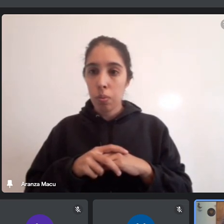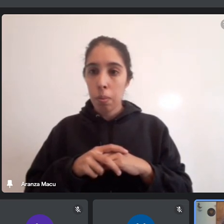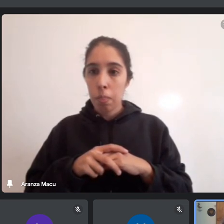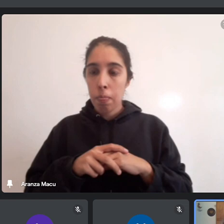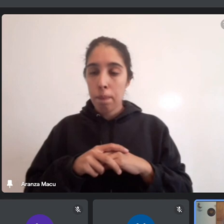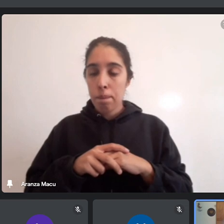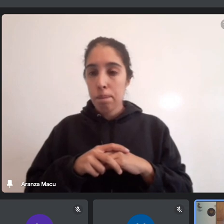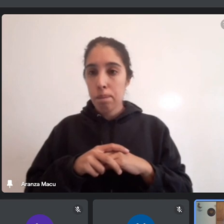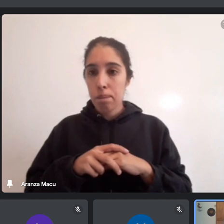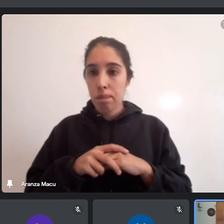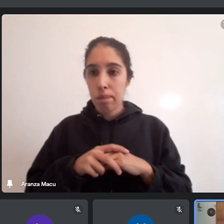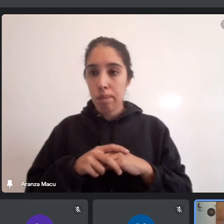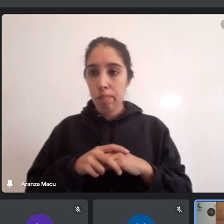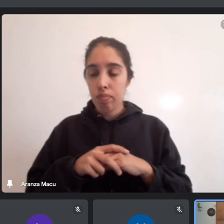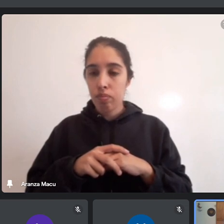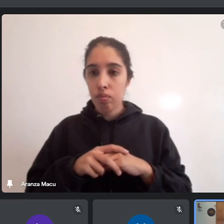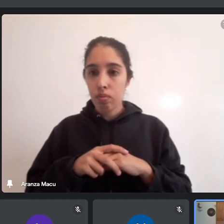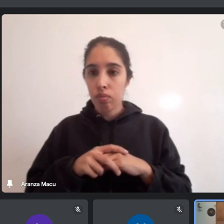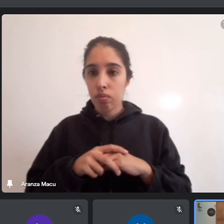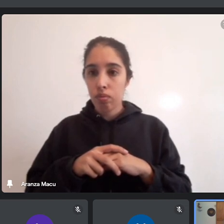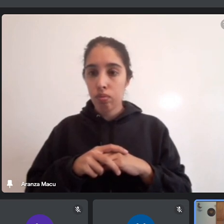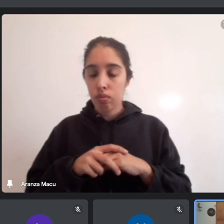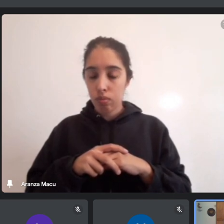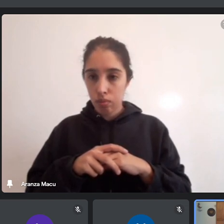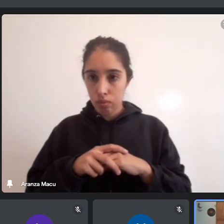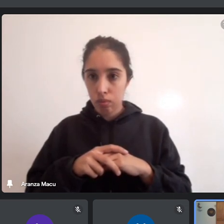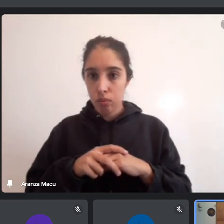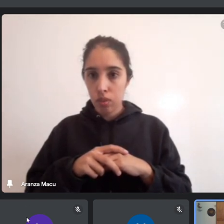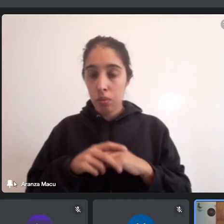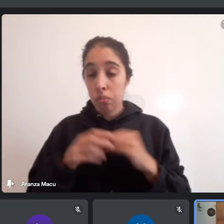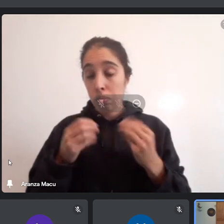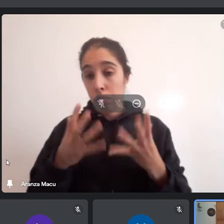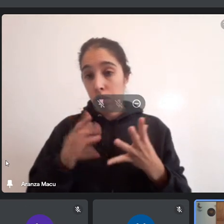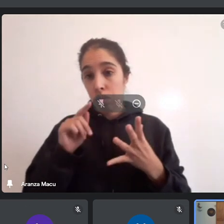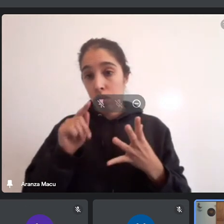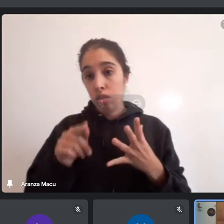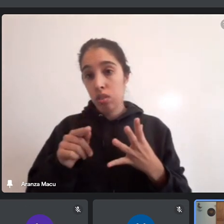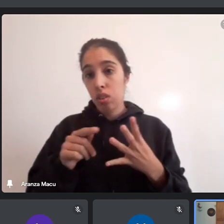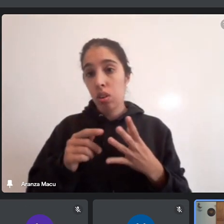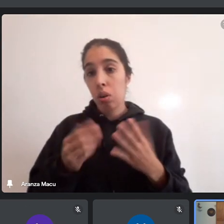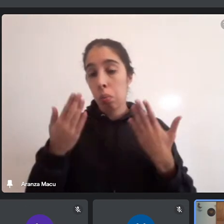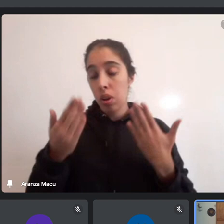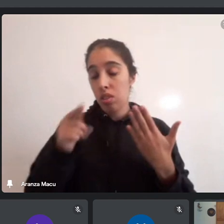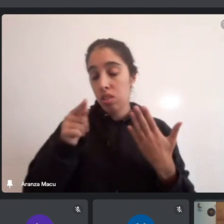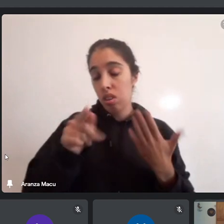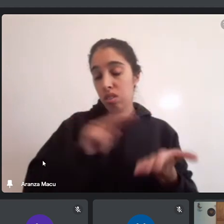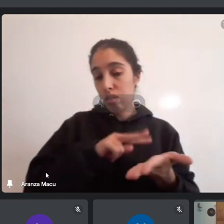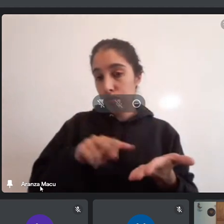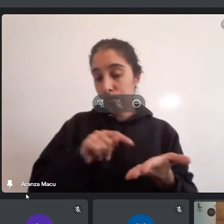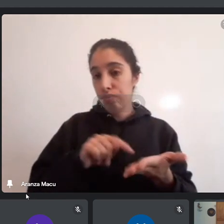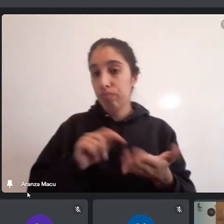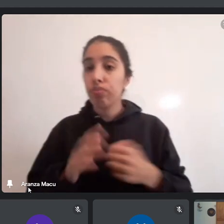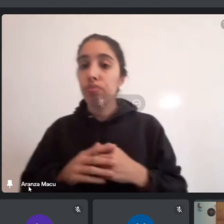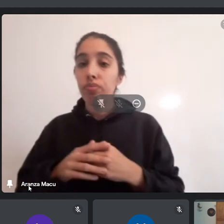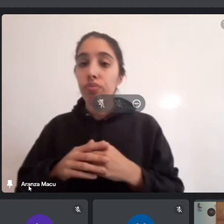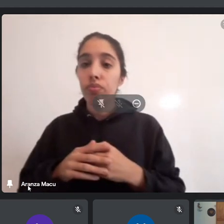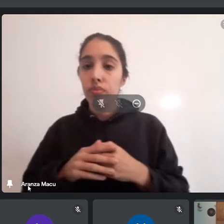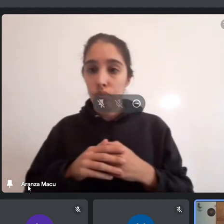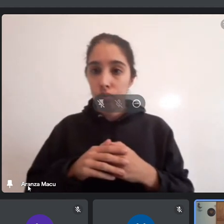e información, ¿sí? Esa es una, también una versión. Sí, como. Sí, ese as well as es